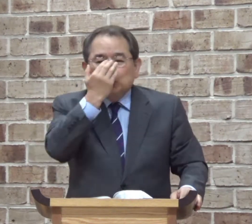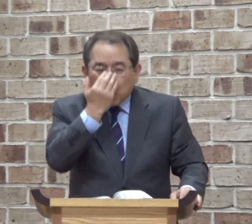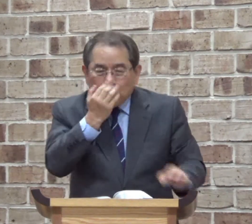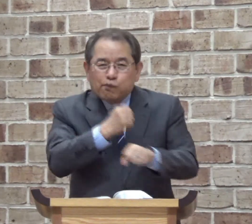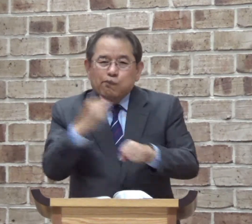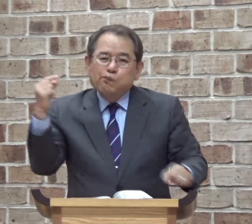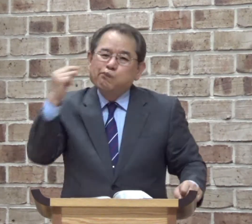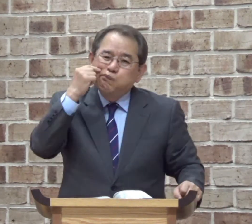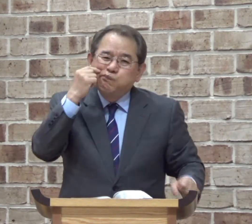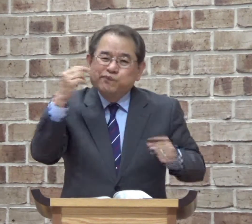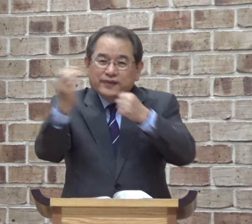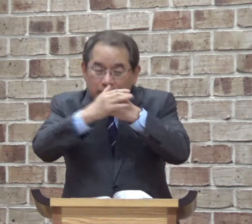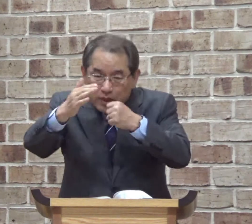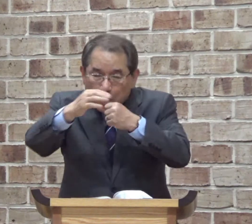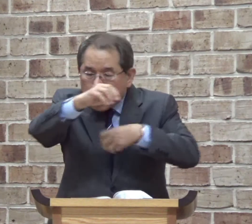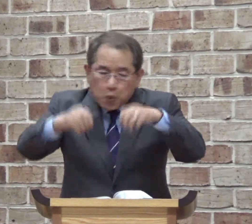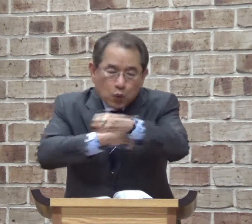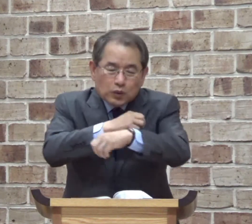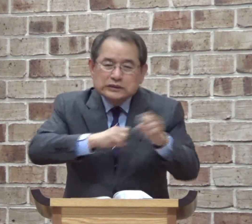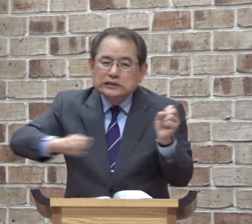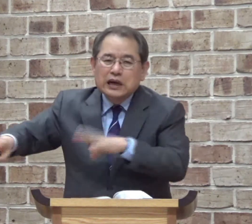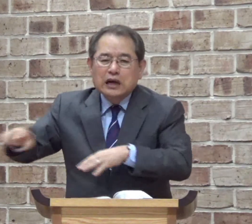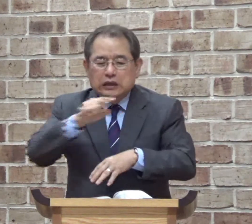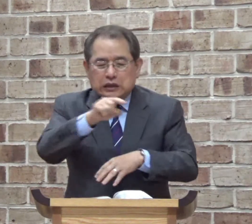잃는 것이 너무 많다는 것은 사실입니다.